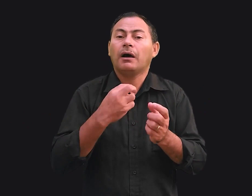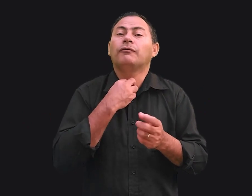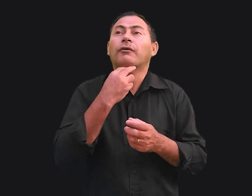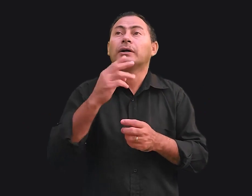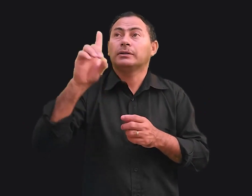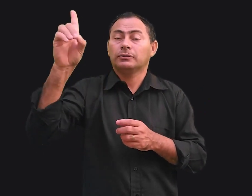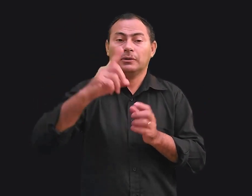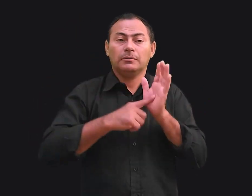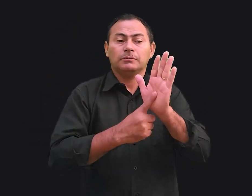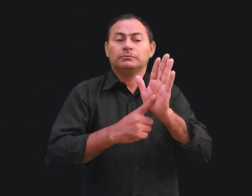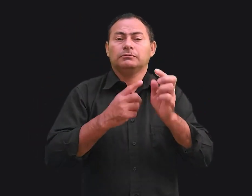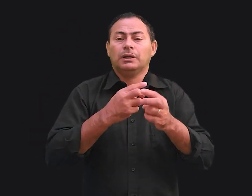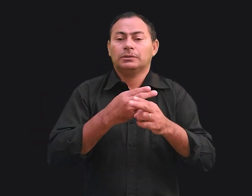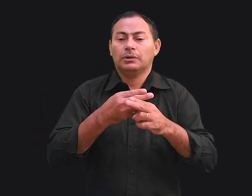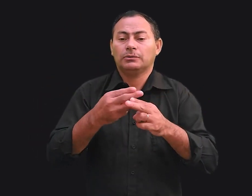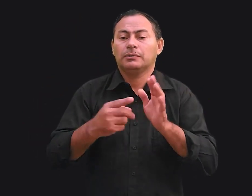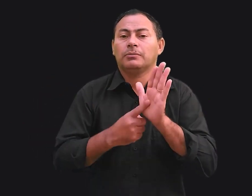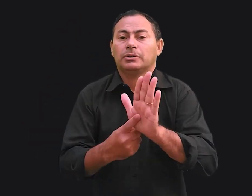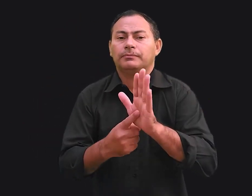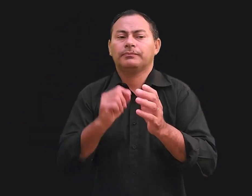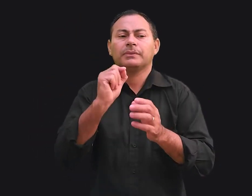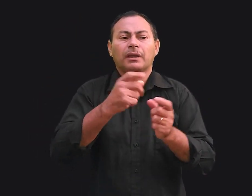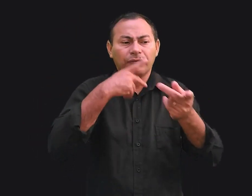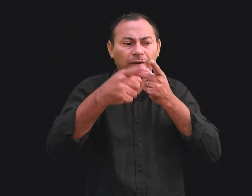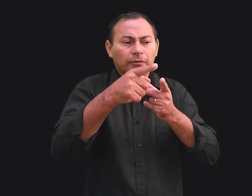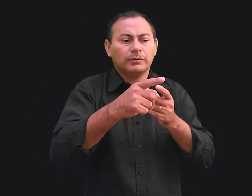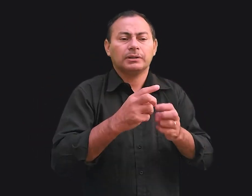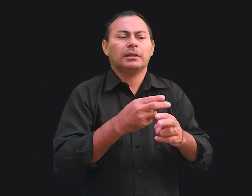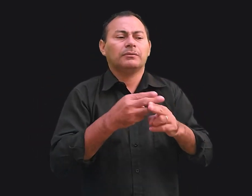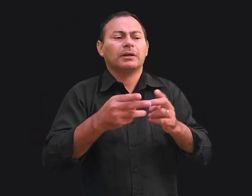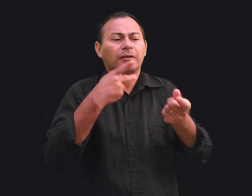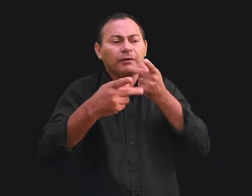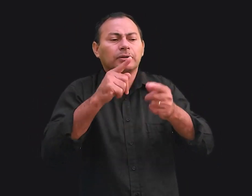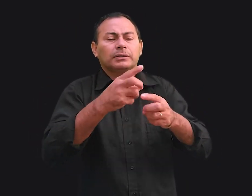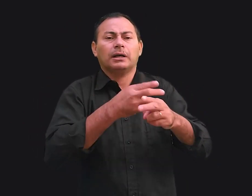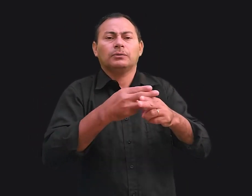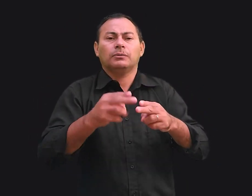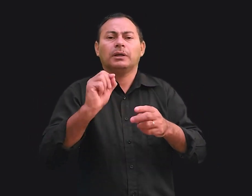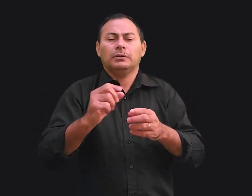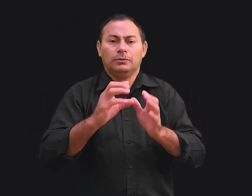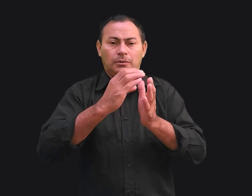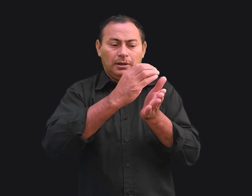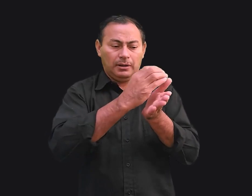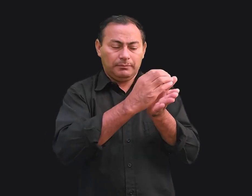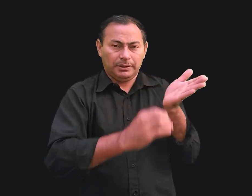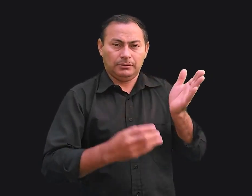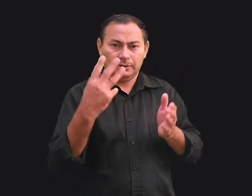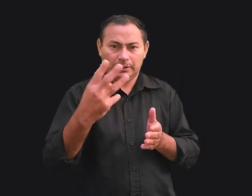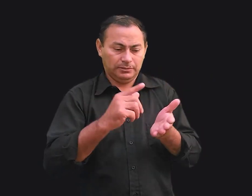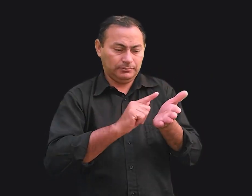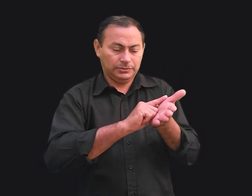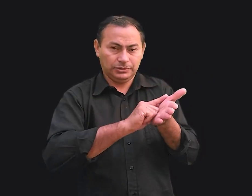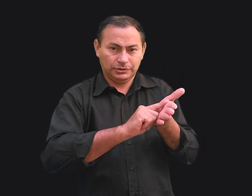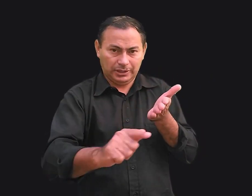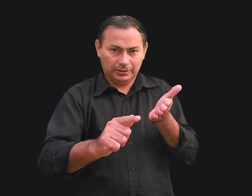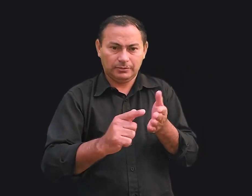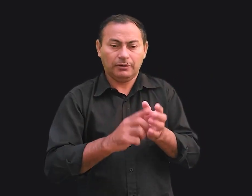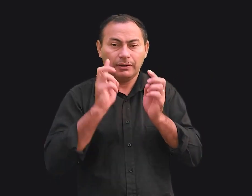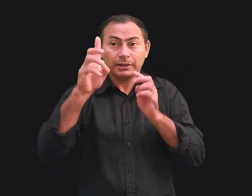iria expor sua nudez. Quem lhe disse que você estava nu, hein? No capítulo 3 de Gênesis, vemos Deus recapitulando